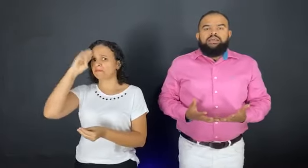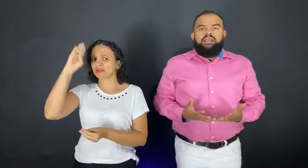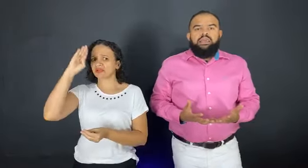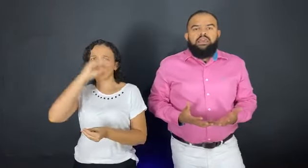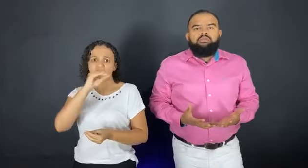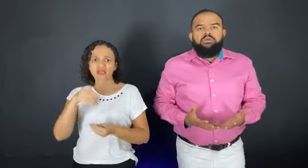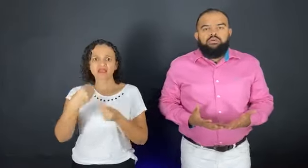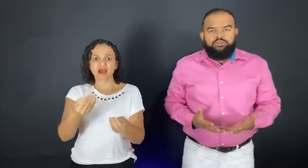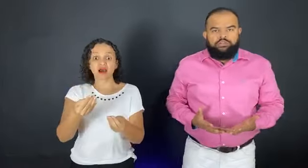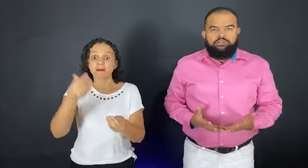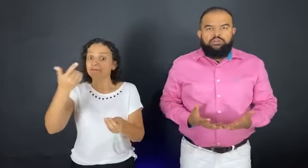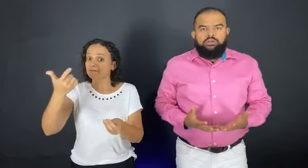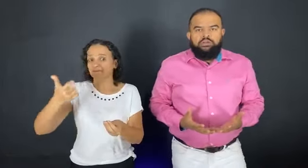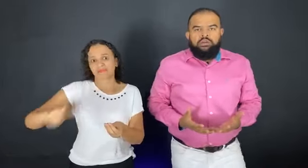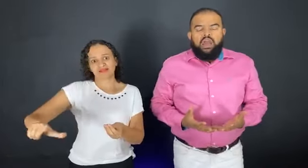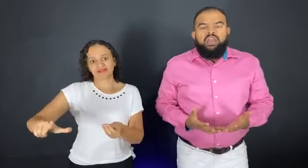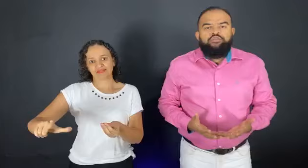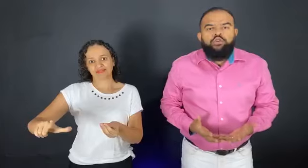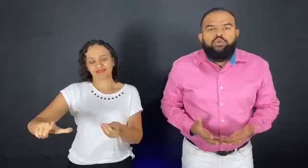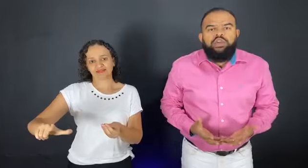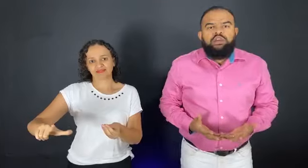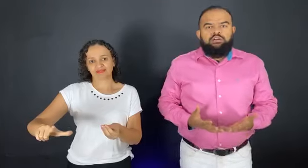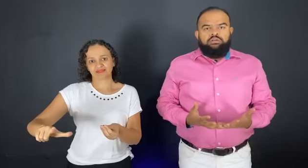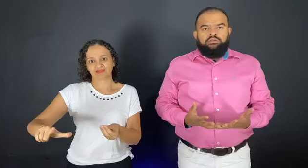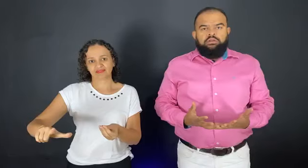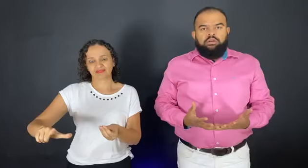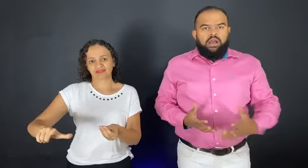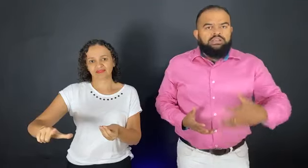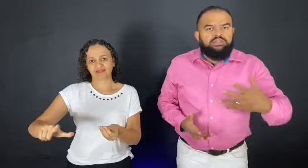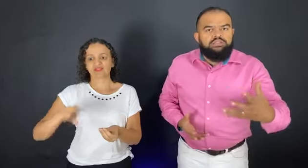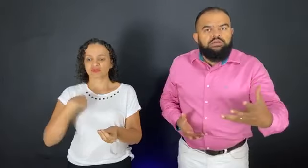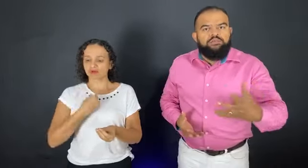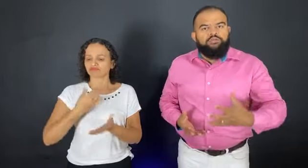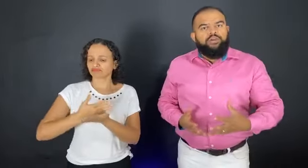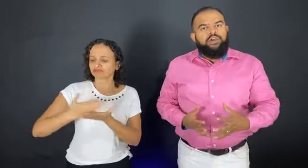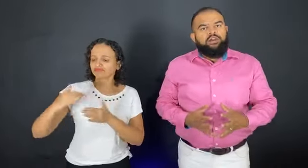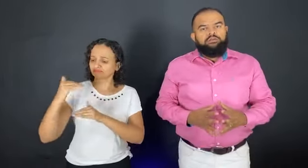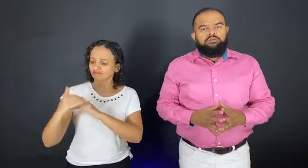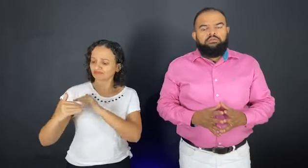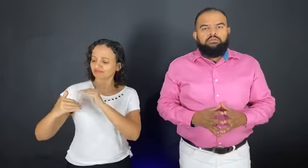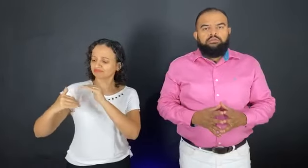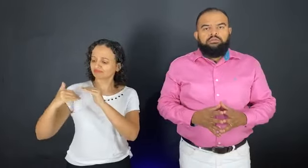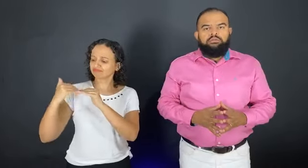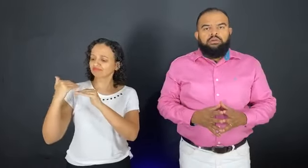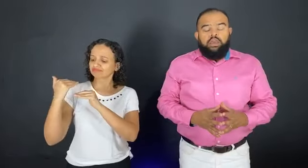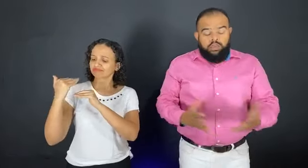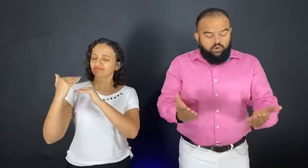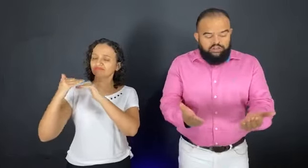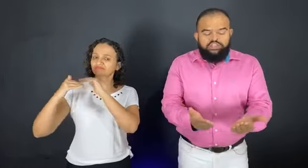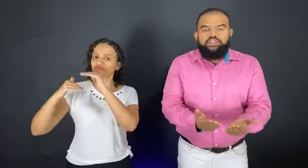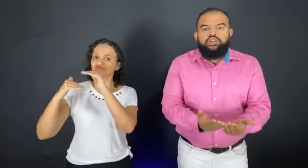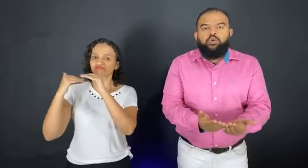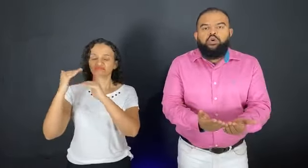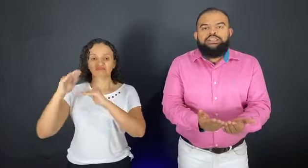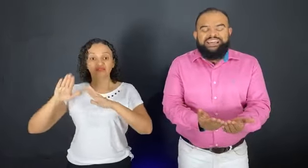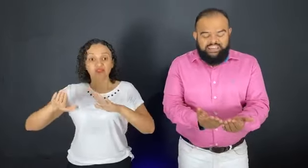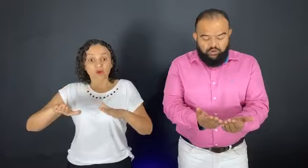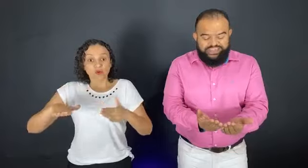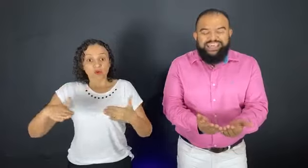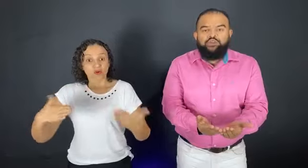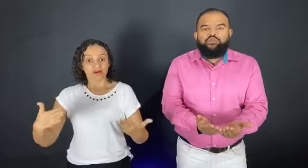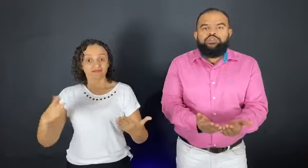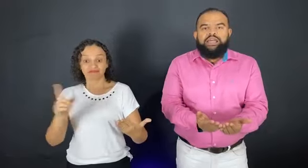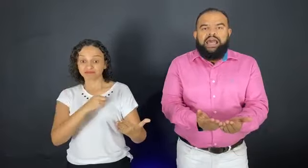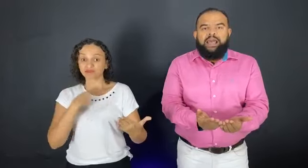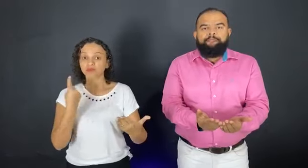Nós começaremos a evoluir, a se desenvolver. E quando a gente cuida